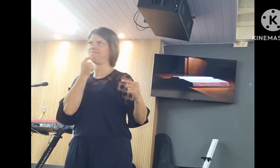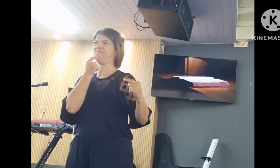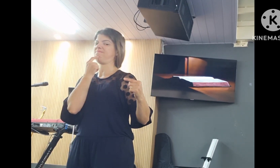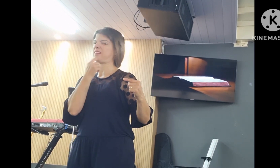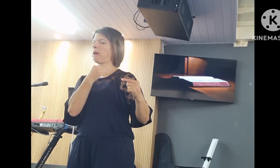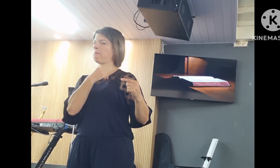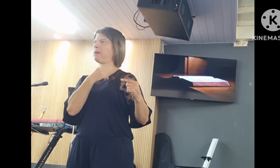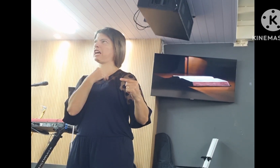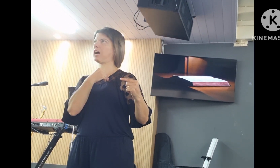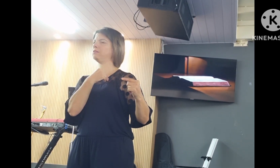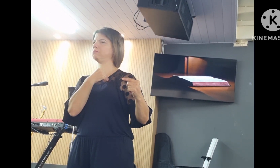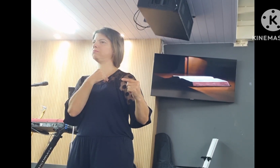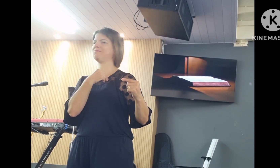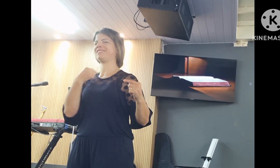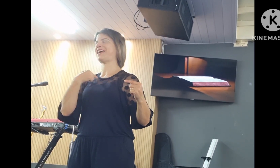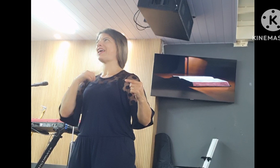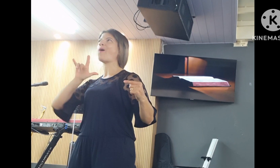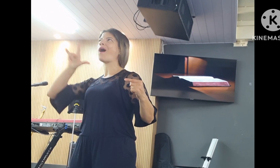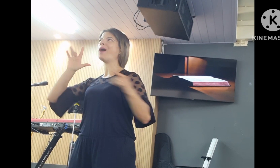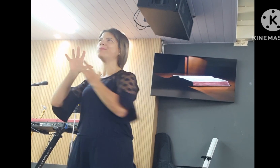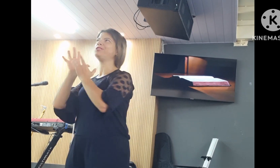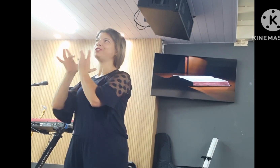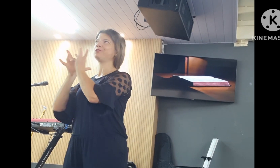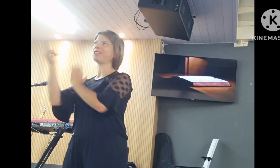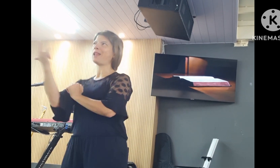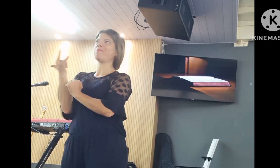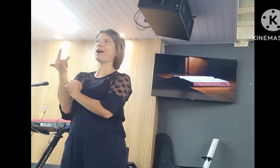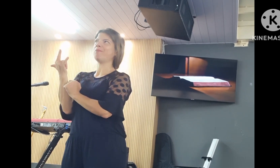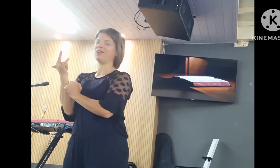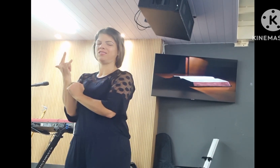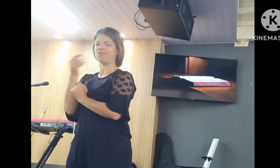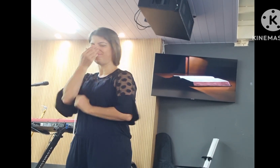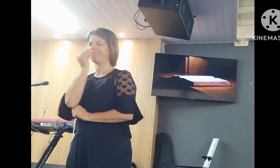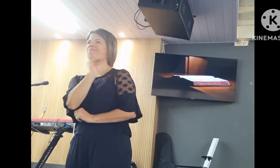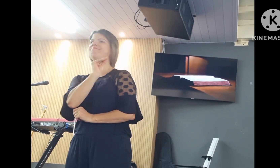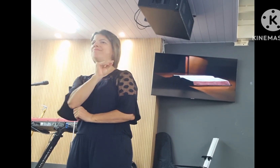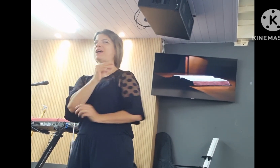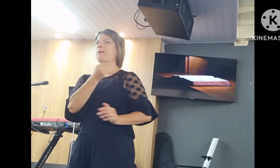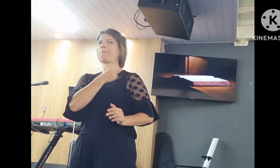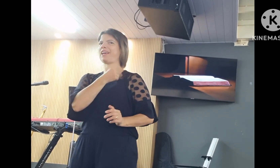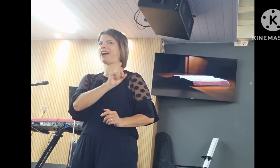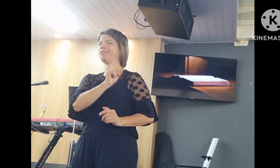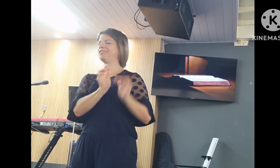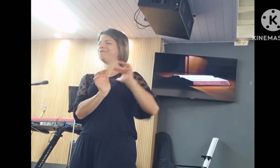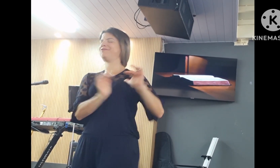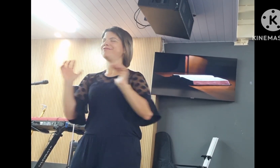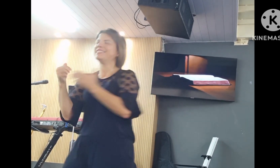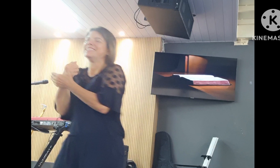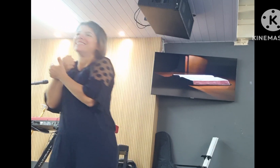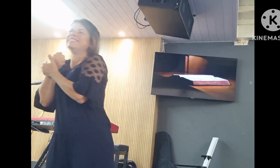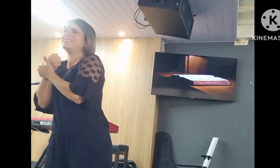desenhos, uma coisa que aparecia quando a pessoa pensava, aparecia uma bolinha aqui em cima, com uma luz, uma